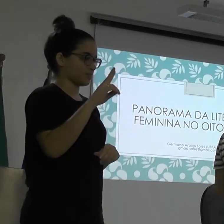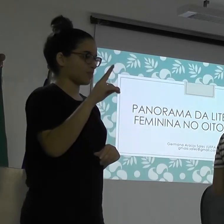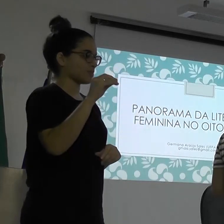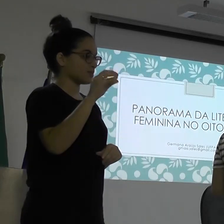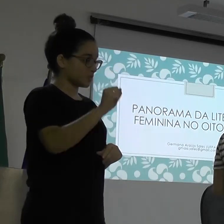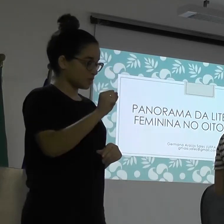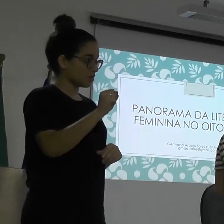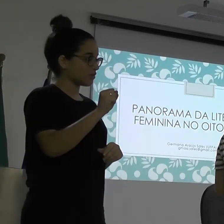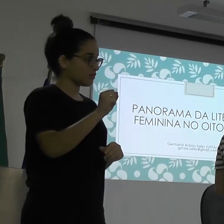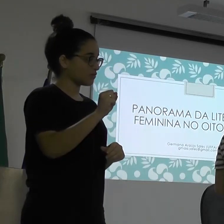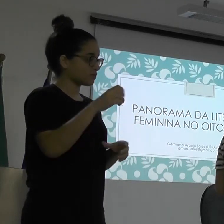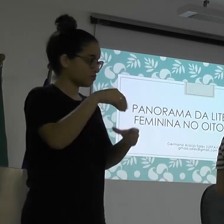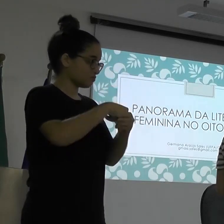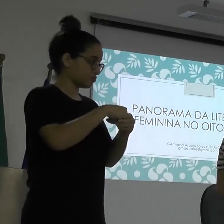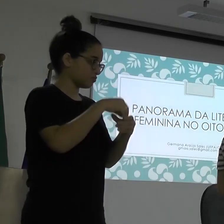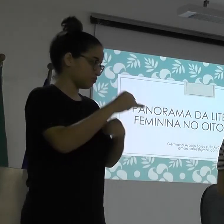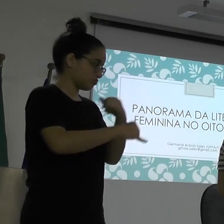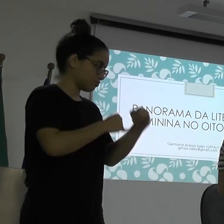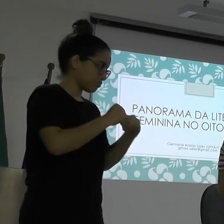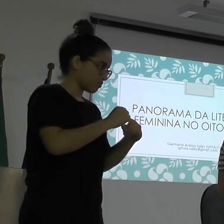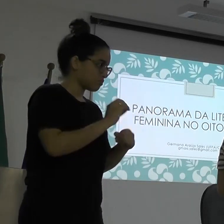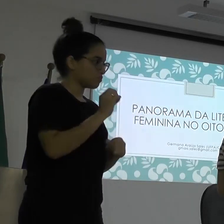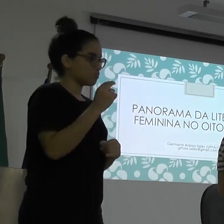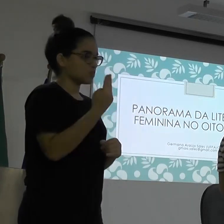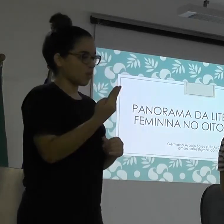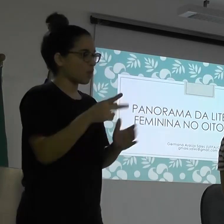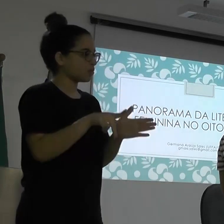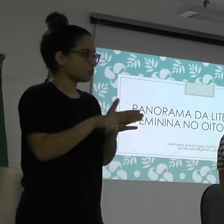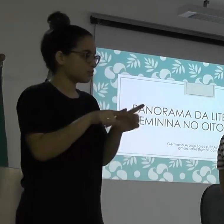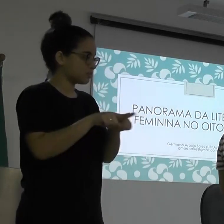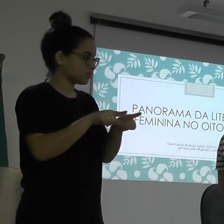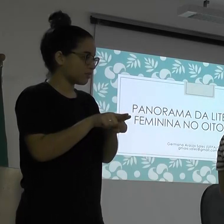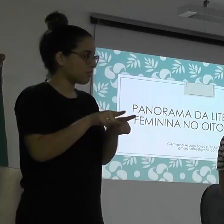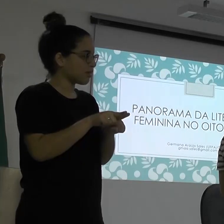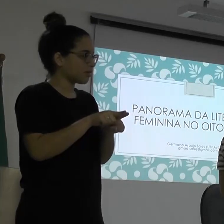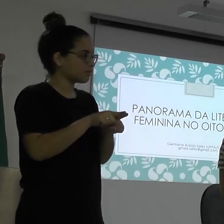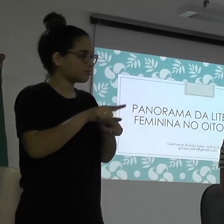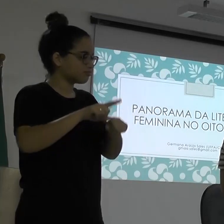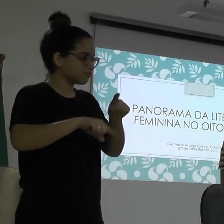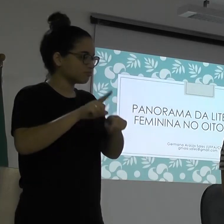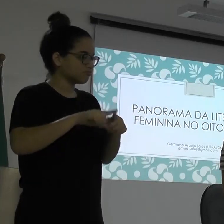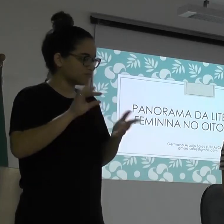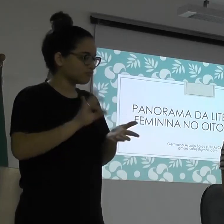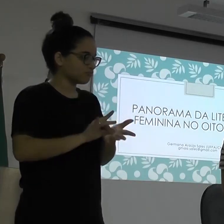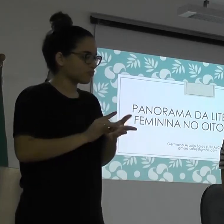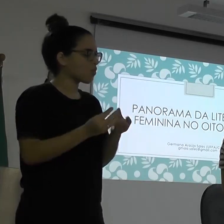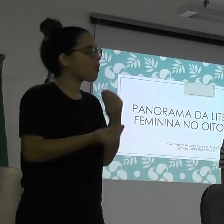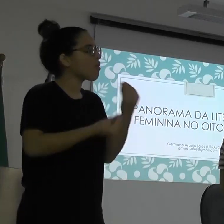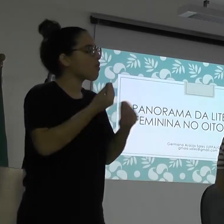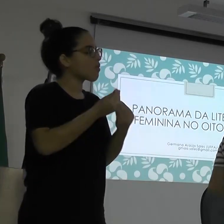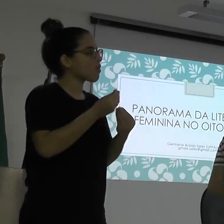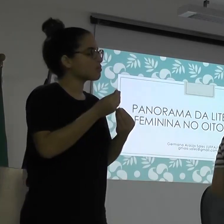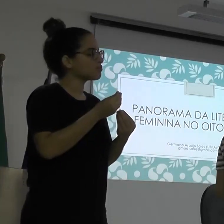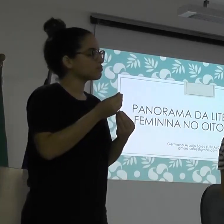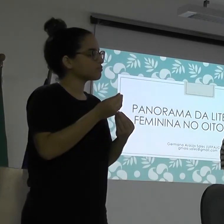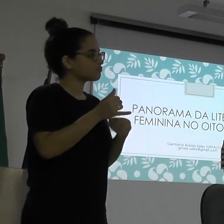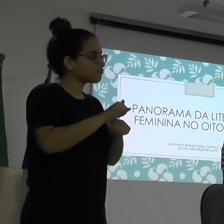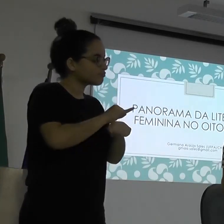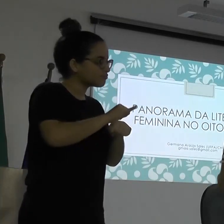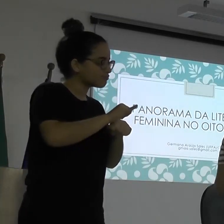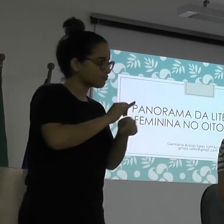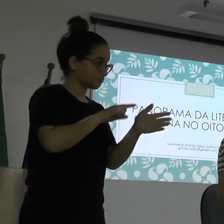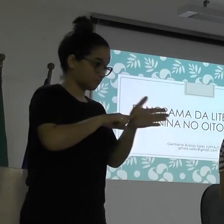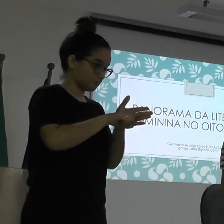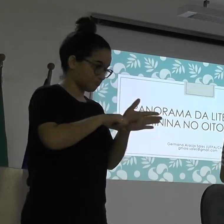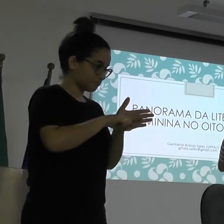tanto digitais como físicos, desses periódicos, as ferramentas que são possíveis de pesquisa,